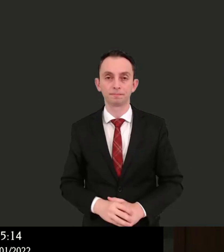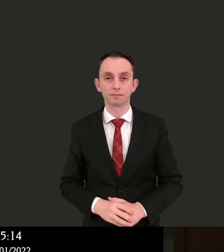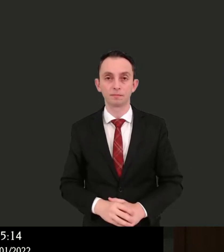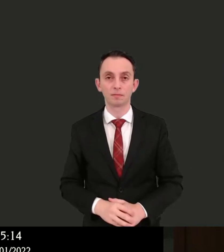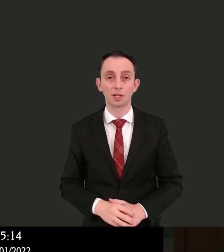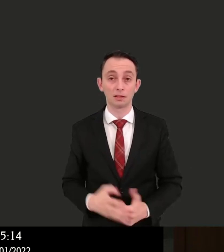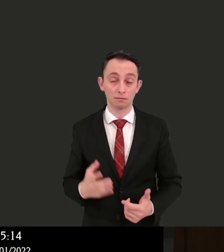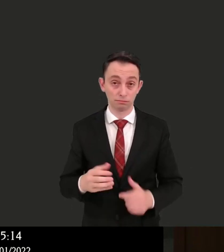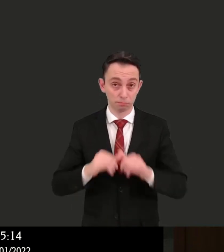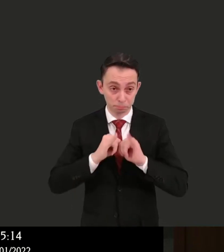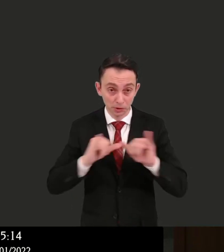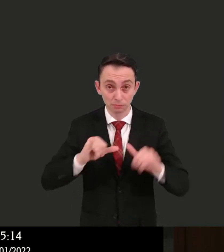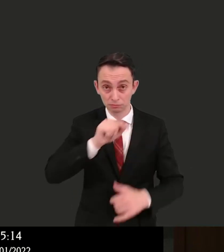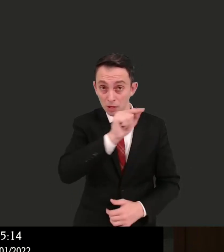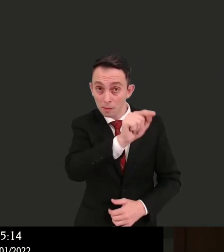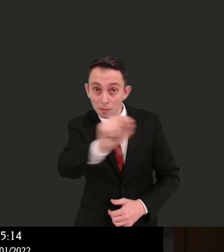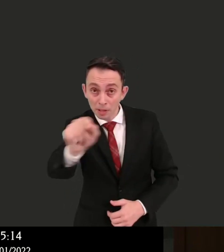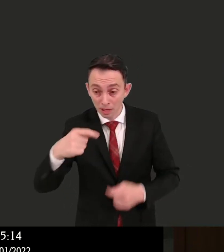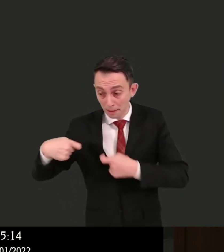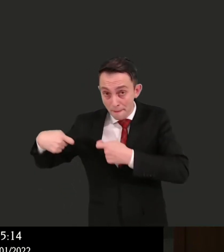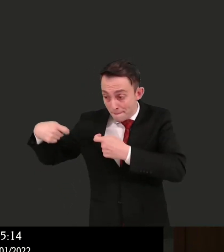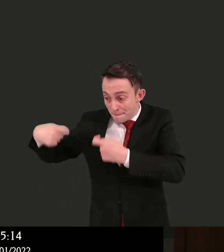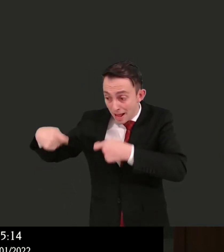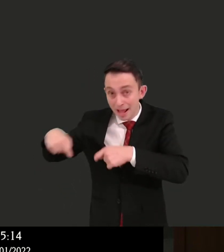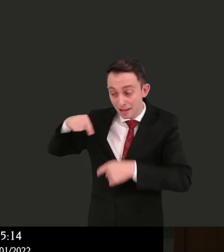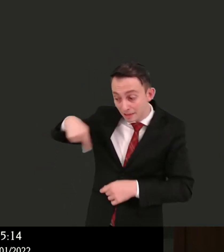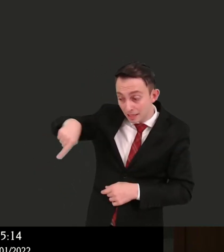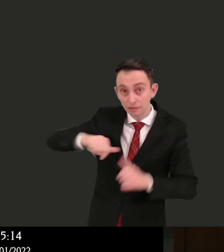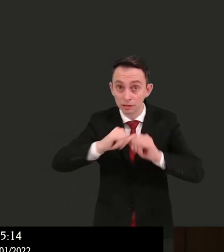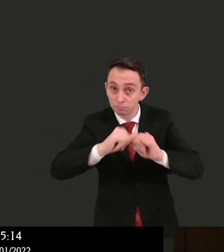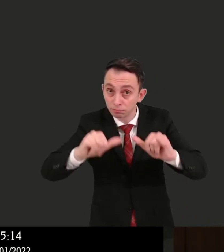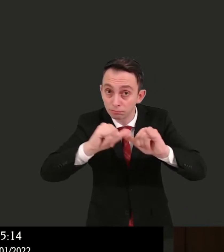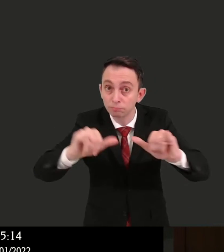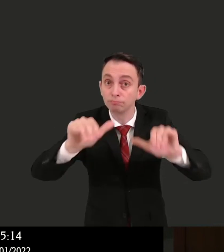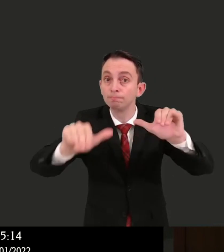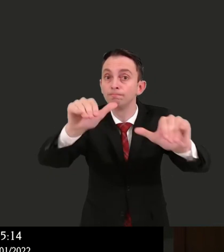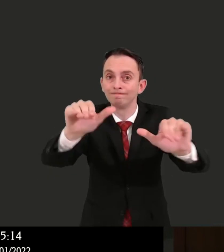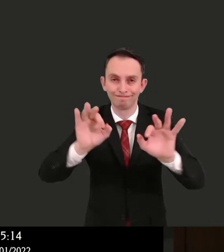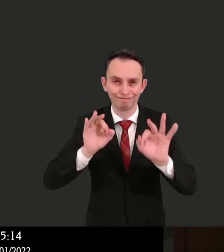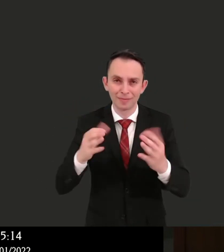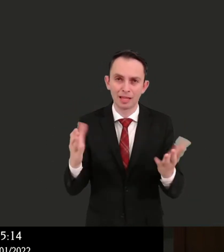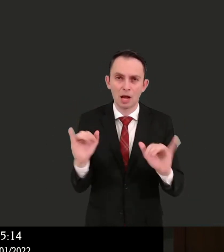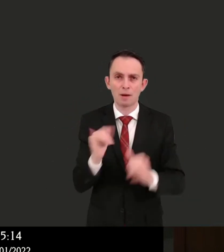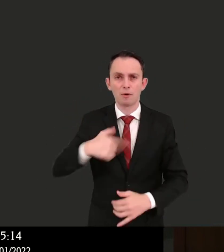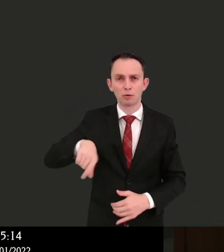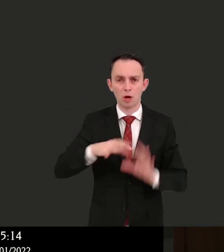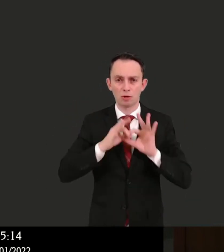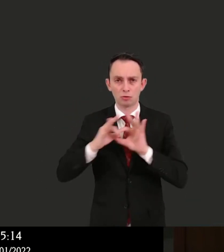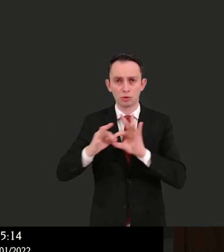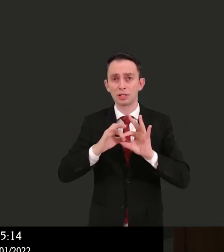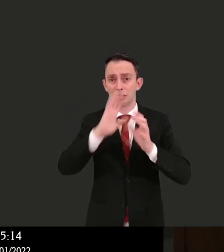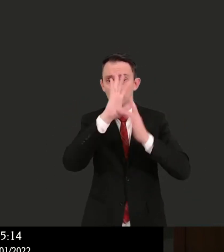Comunicai com os santos nas suas necessidades, e é o que os irmãos têm feito. Assim, queridos unidos, sob o sangue de